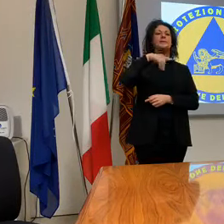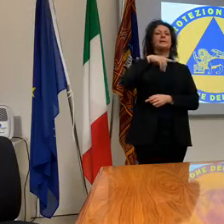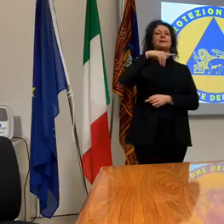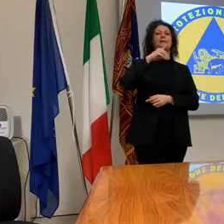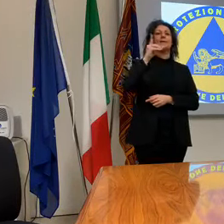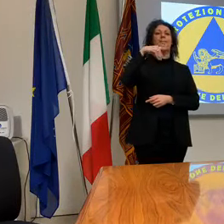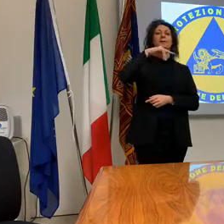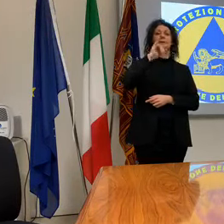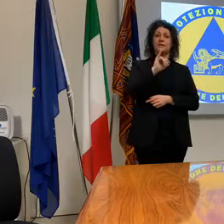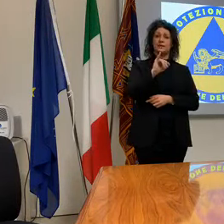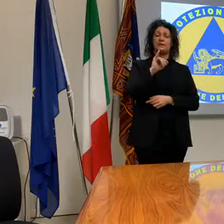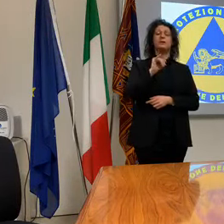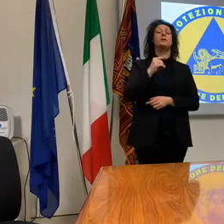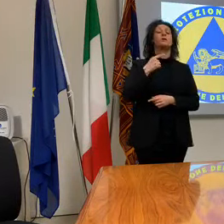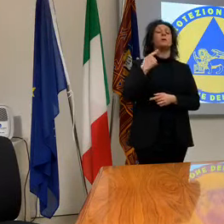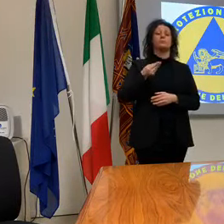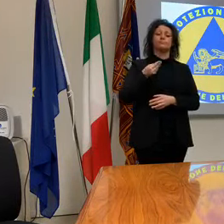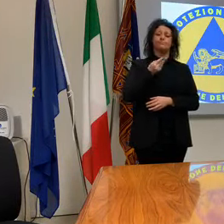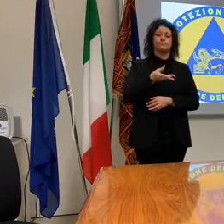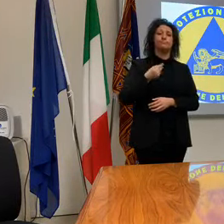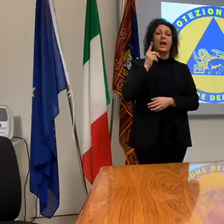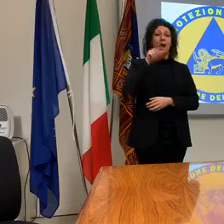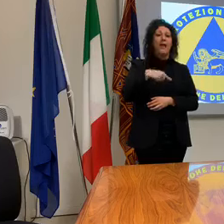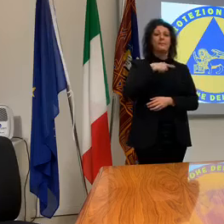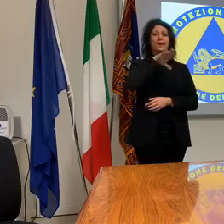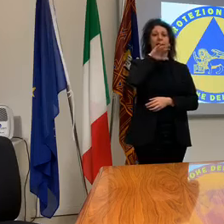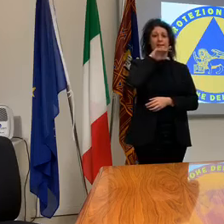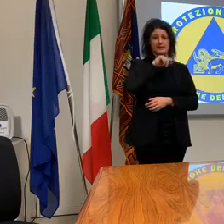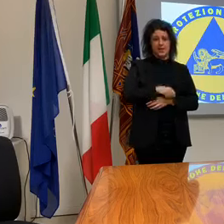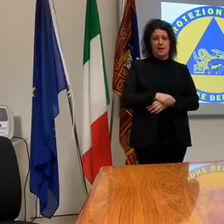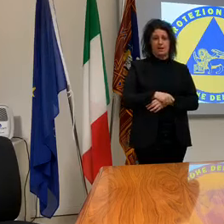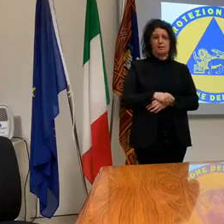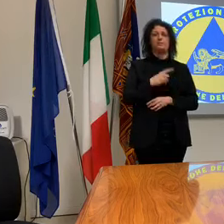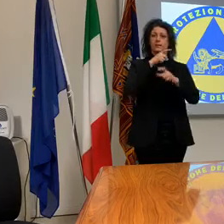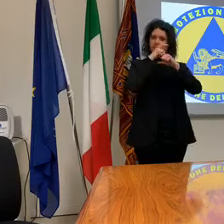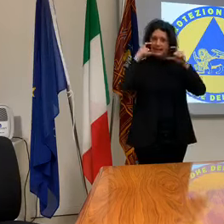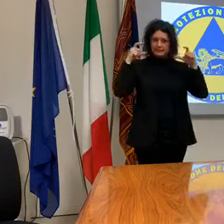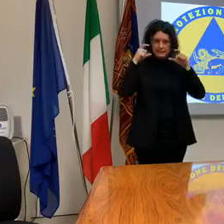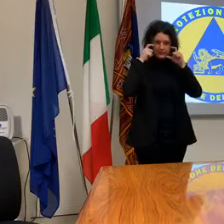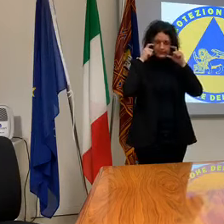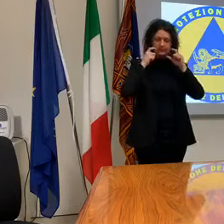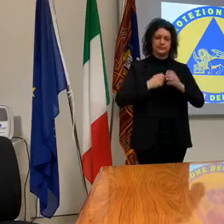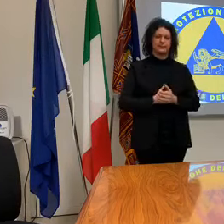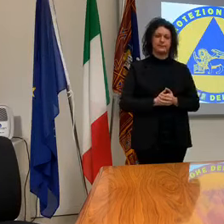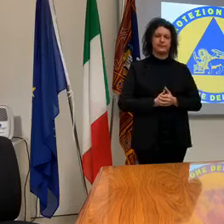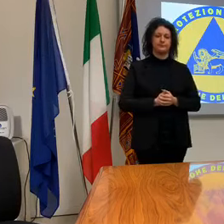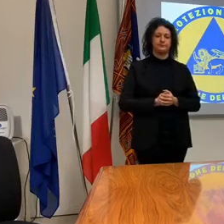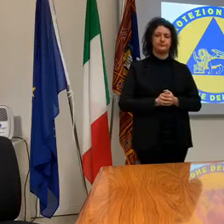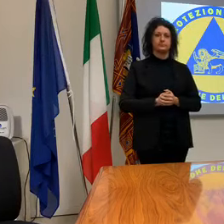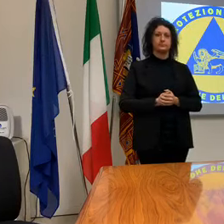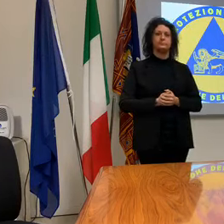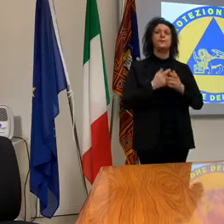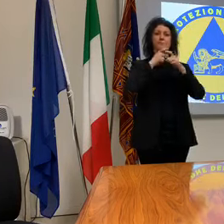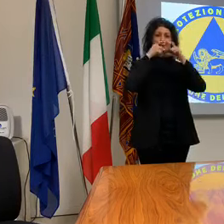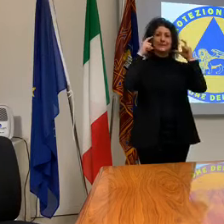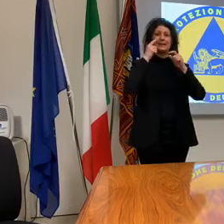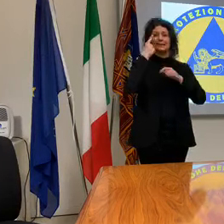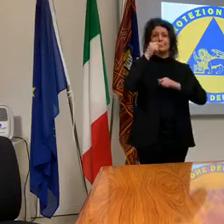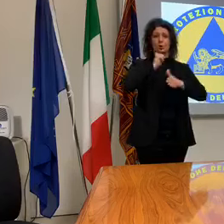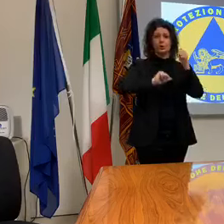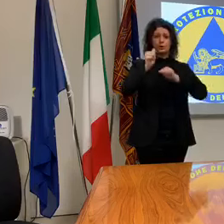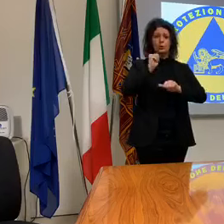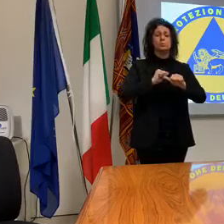per anziani, nello specifico le mascherine chirurgiche, ricordiamolo. E mascherina chirurgico e poi un